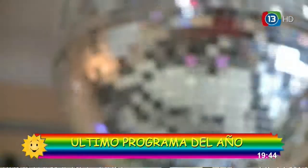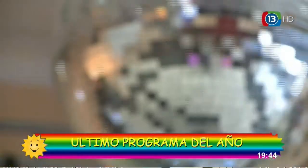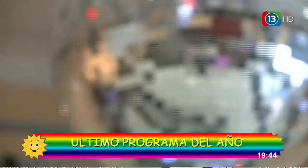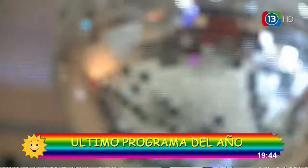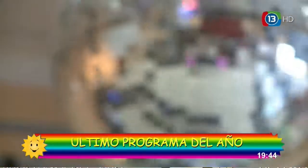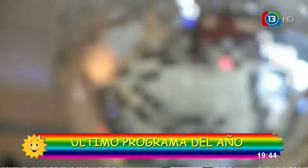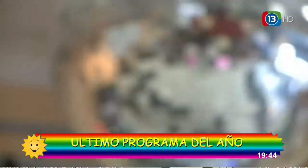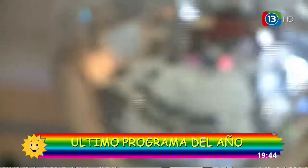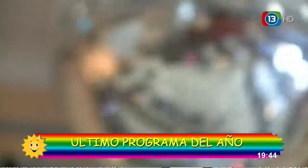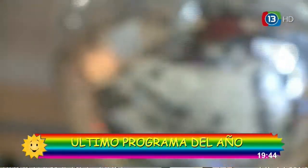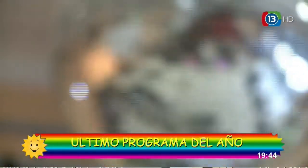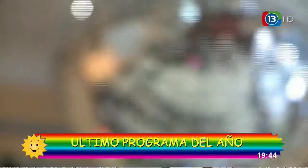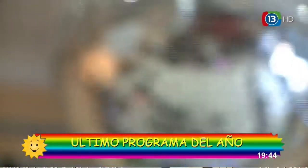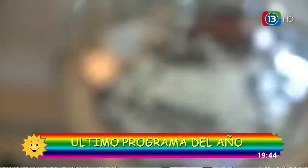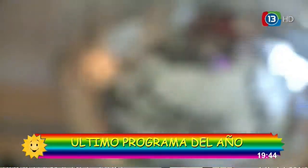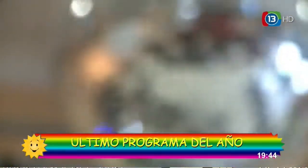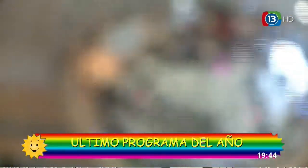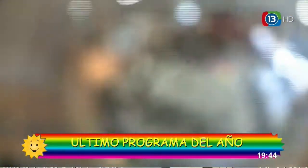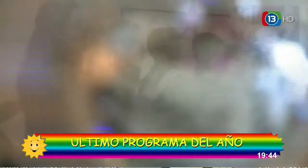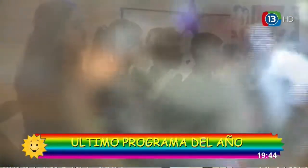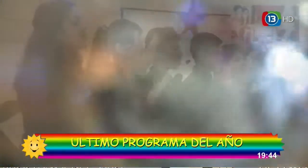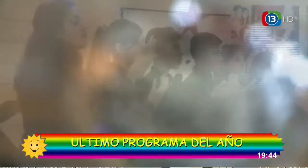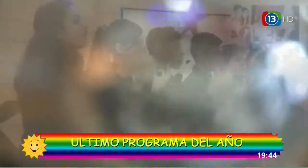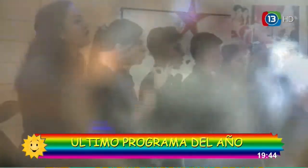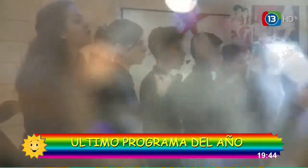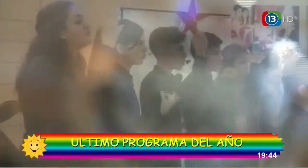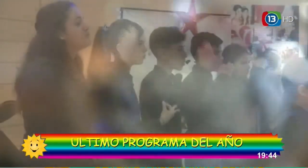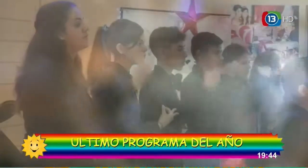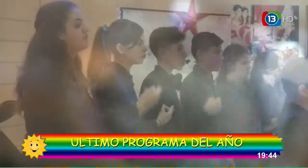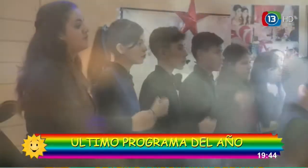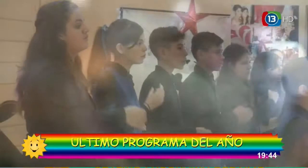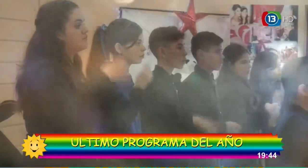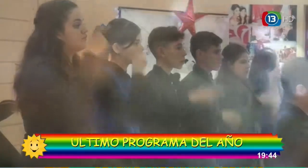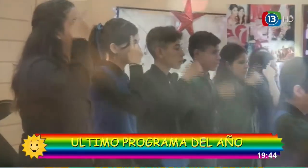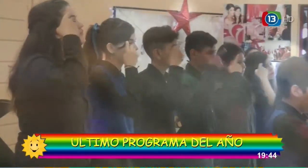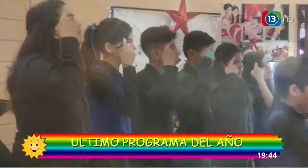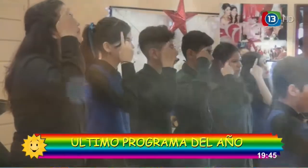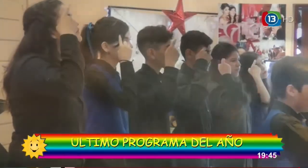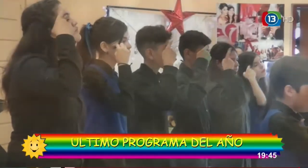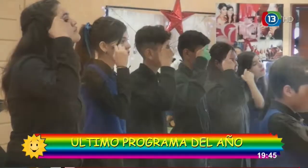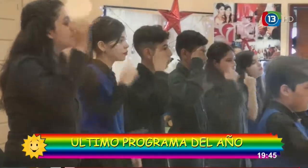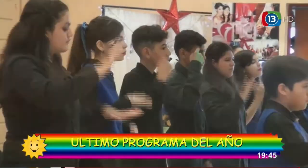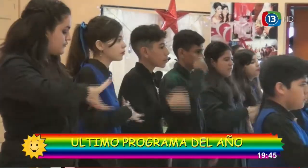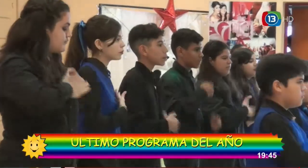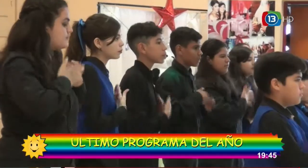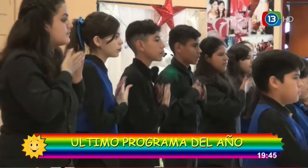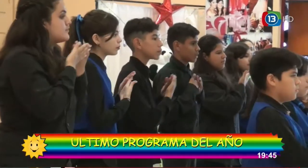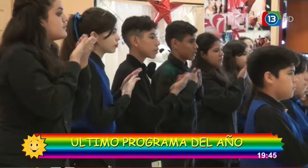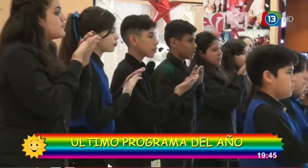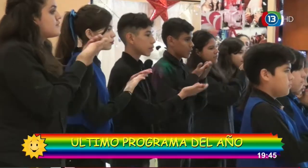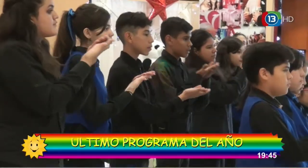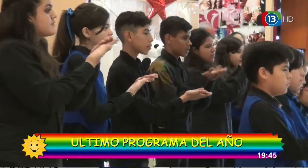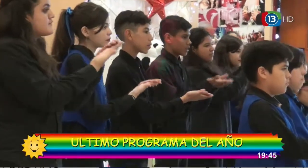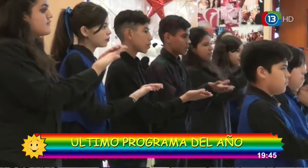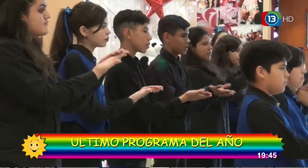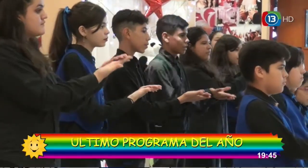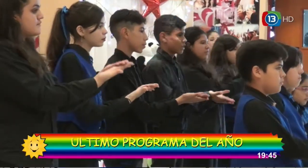Hay un mundo mejor, cuando aprendes a amar Más